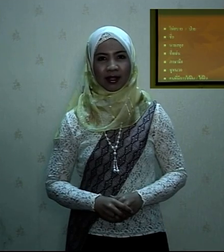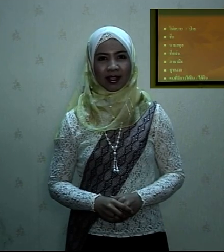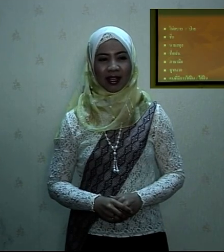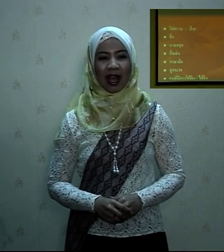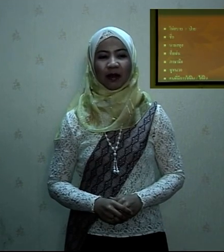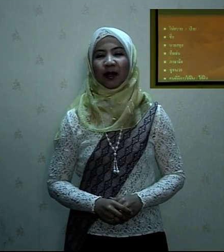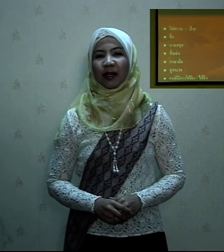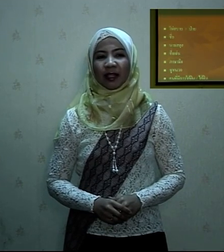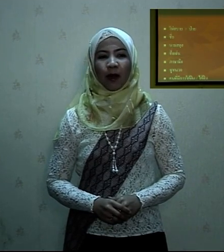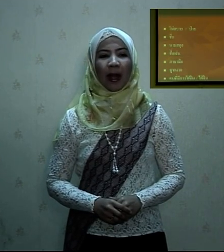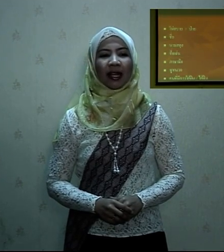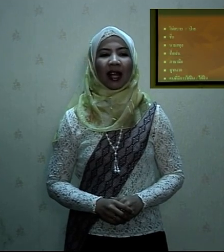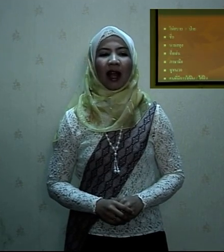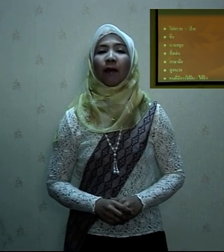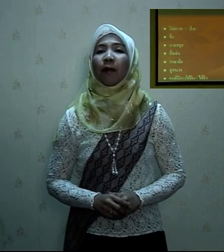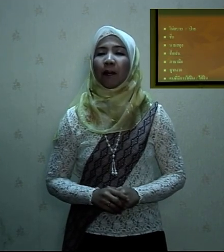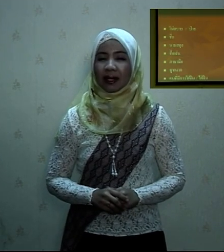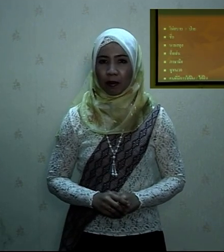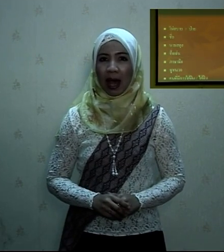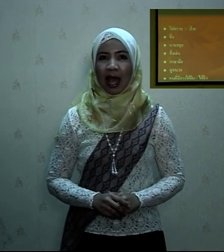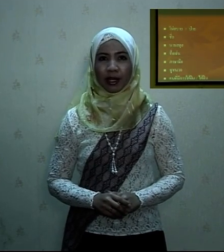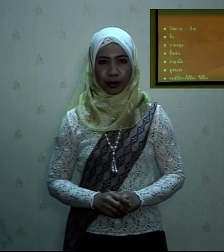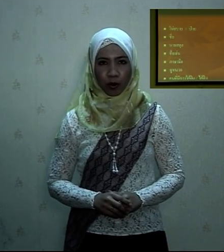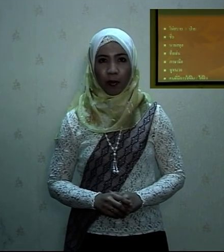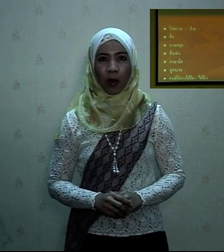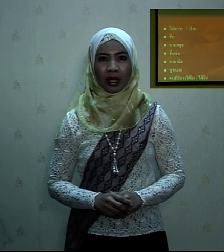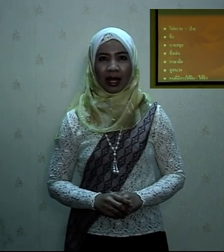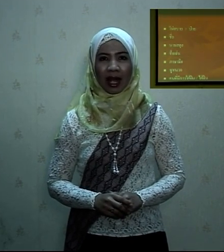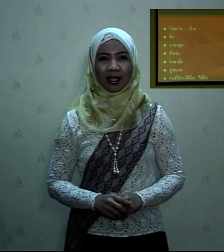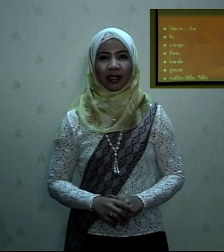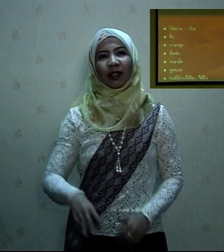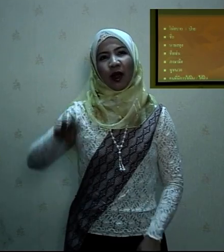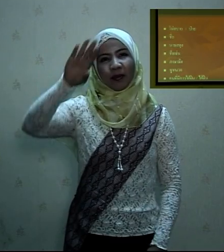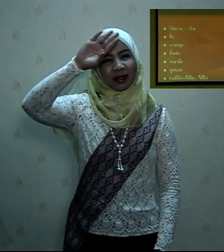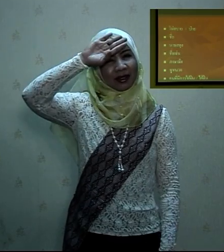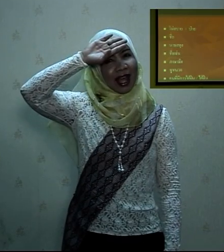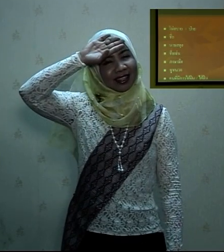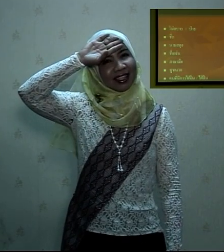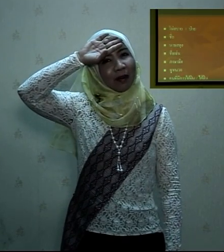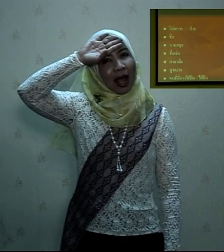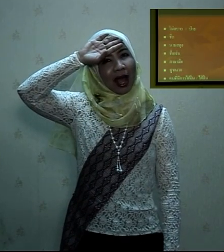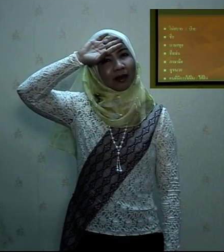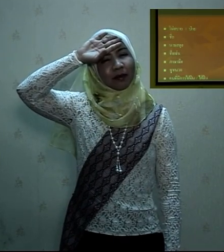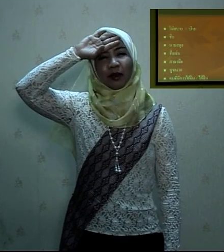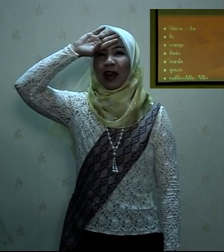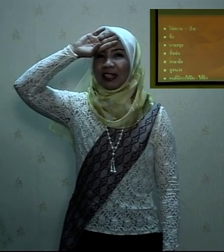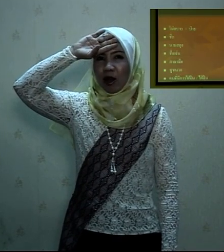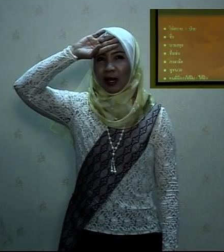ค่ะต่อไปนะคะไม่สบายหรือว่าป่วยนะคะก็เอามือแตะที่หน้าผากเหมือนเวลาที่เราวัด